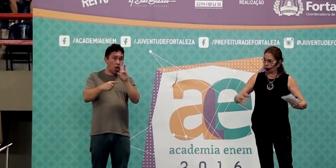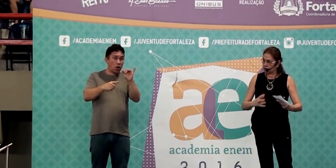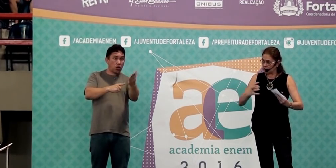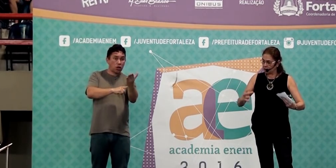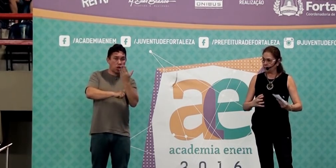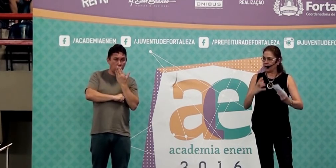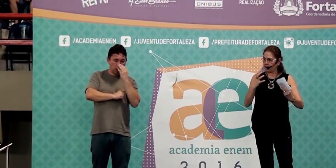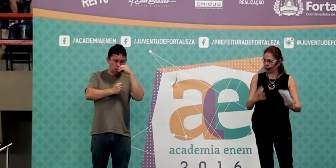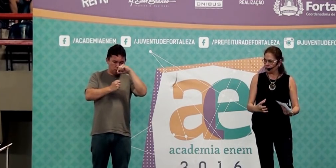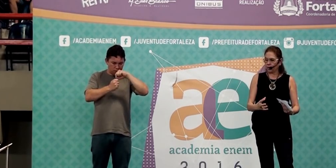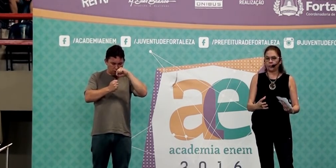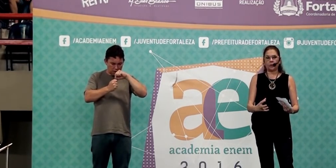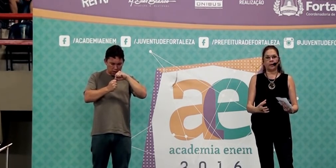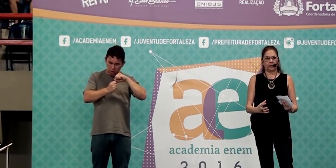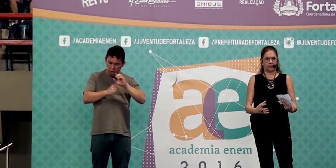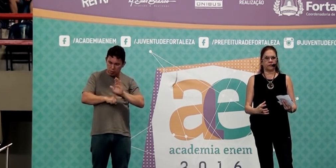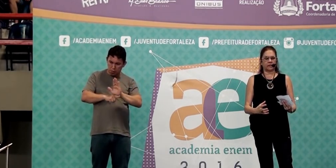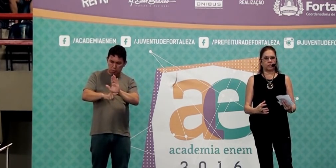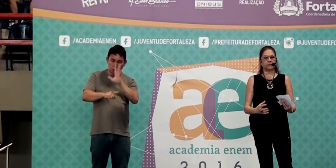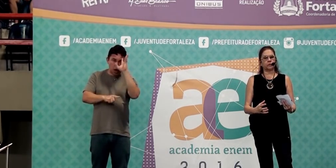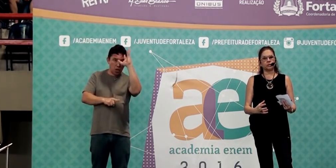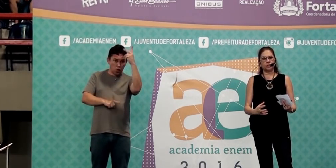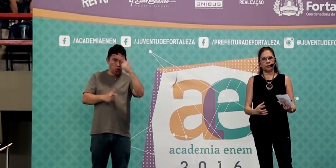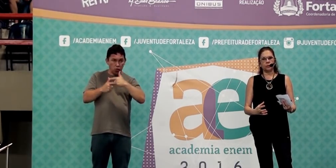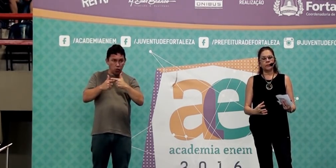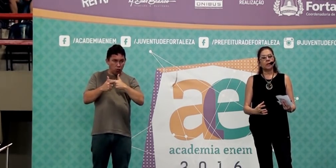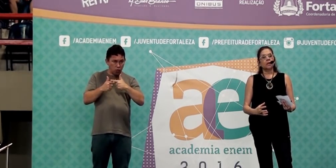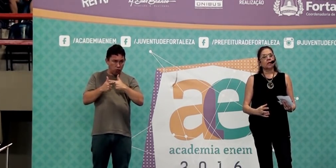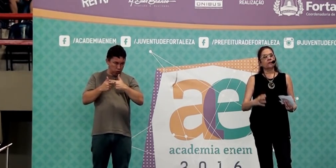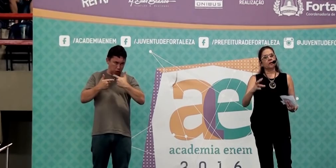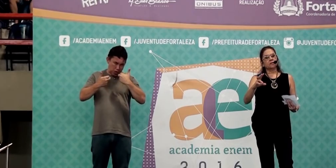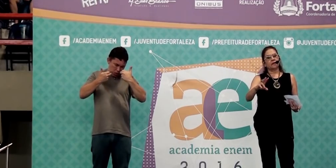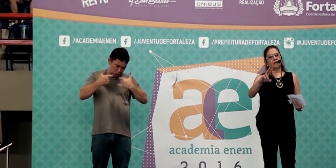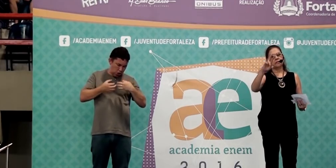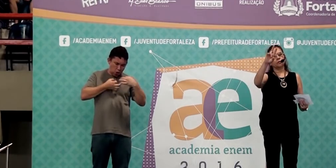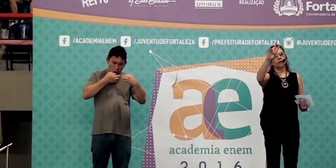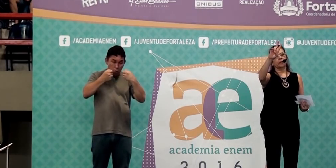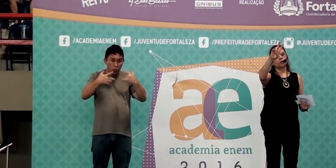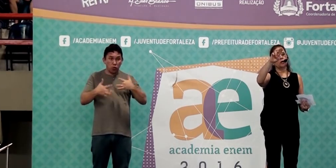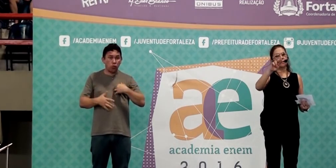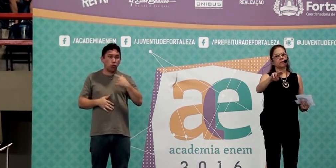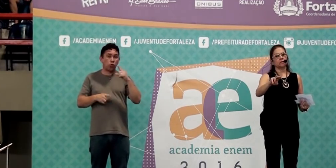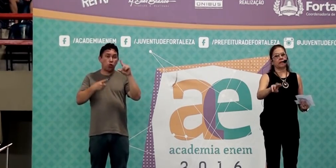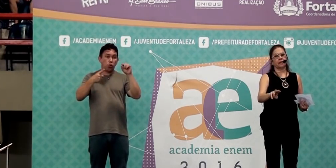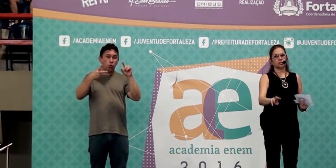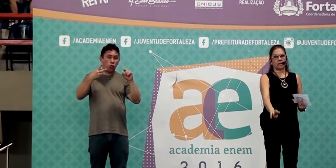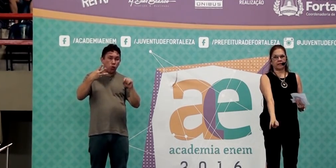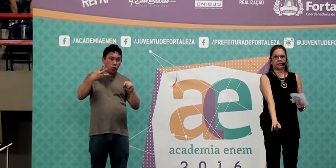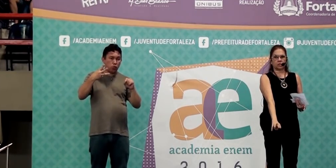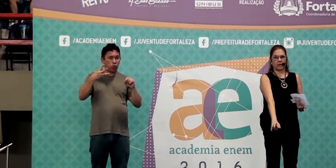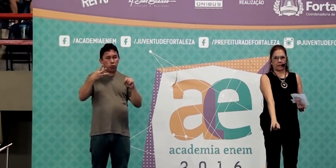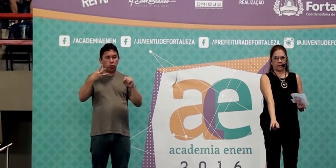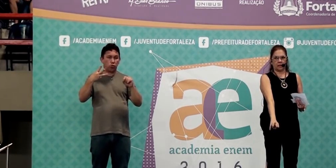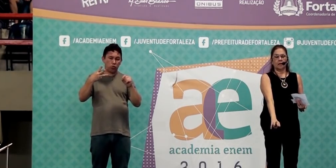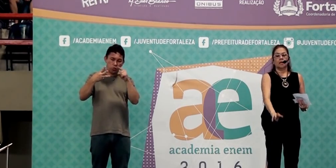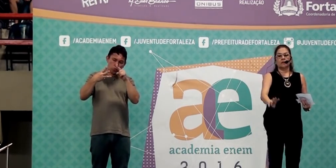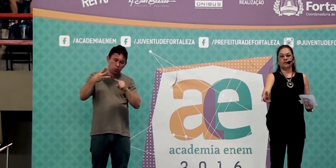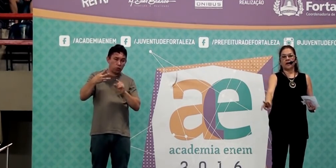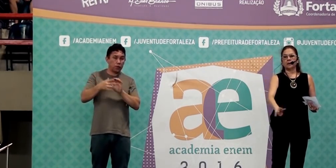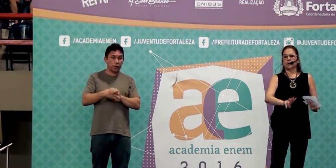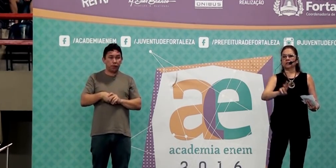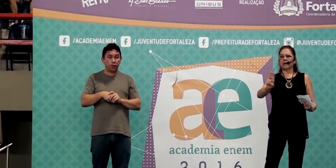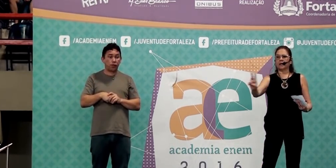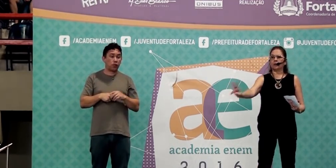vai agir para resolver o problema que você discutiu. E você vai escolher 2 ou 3 desses daí.